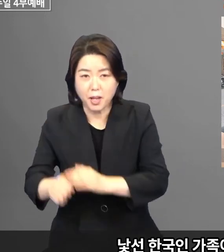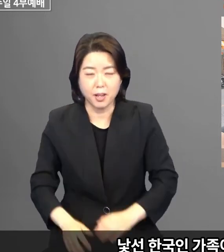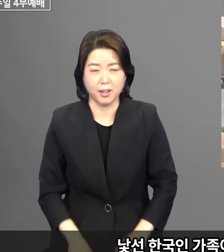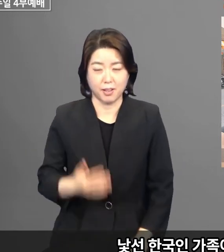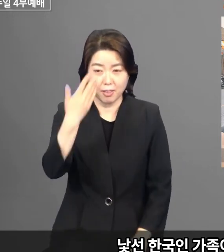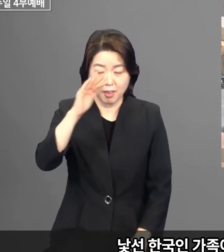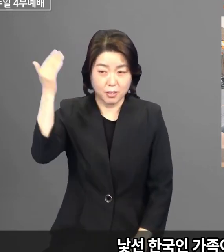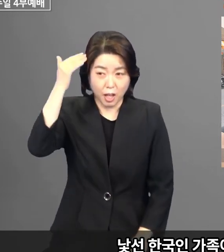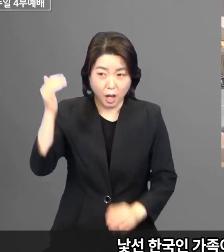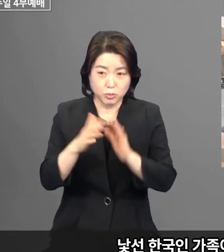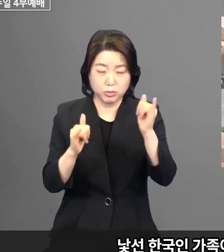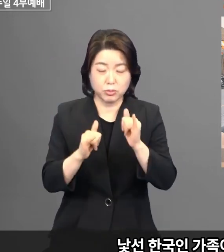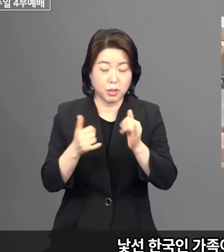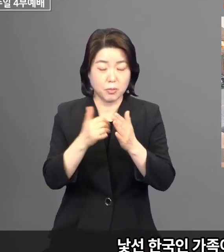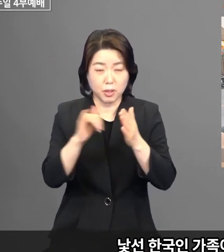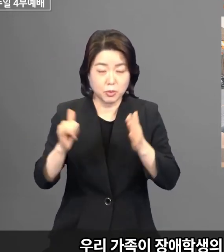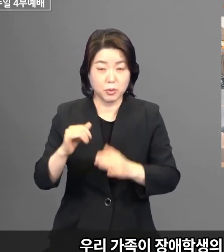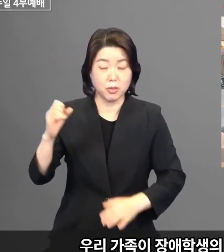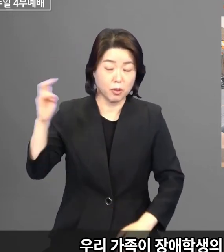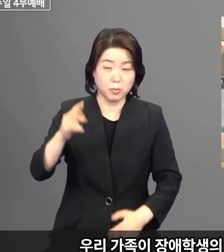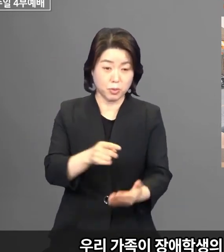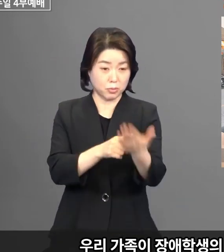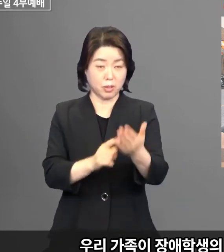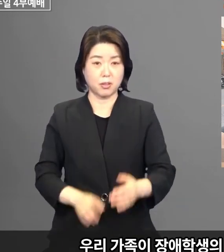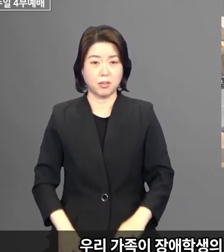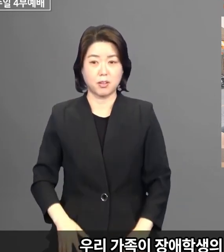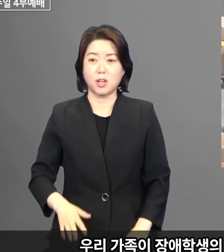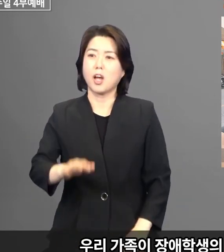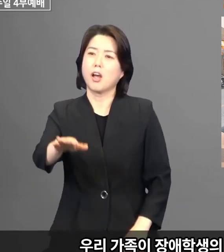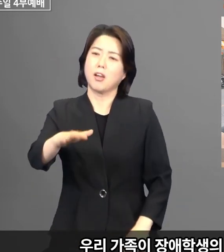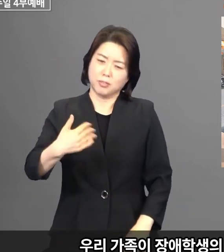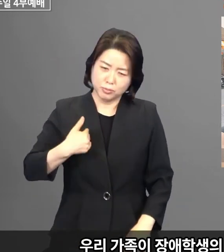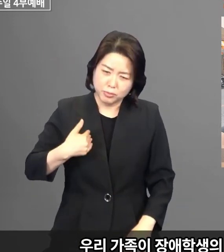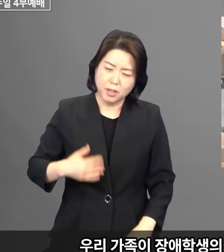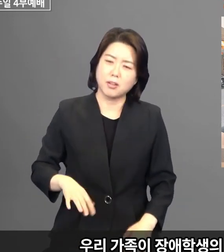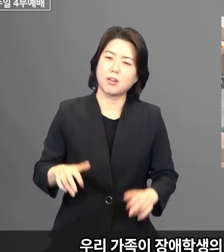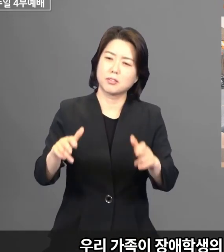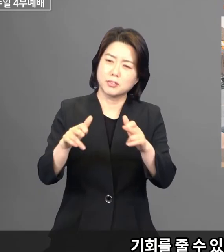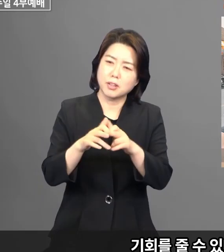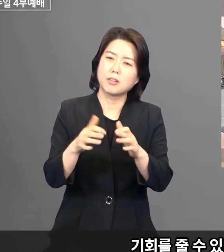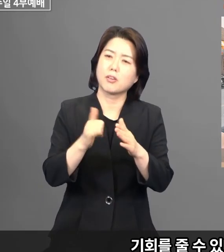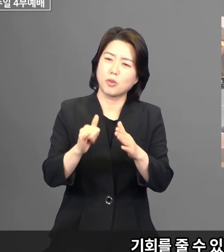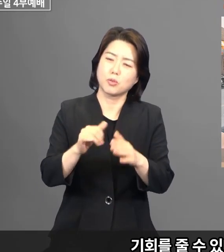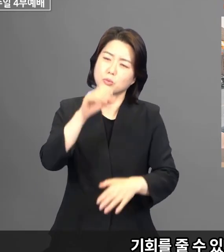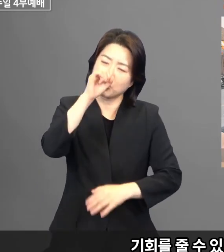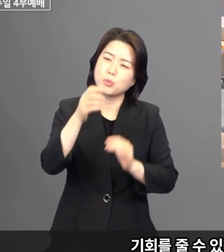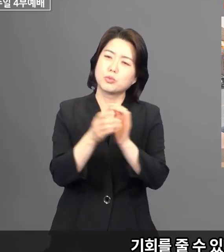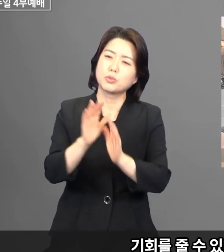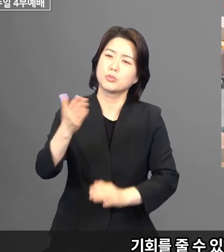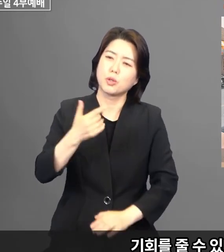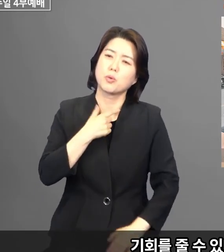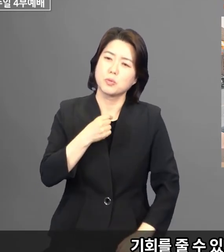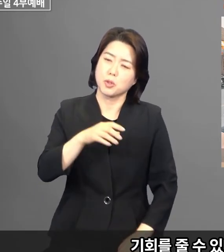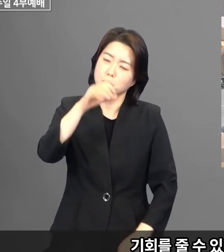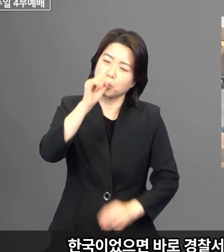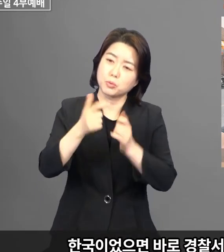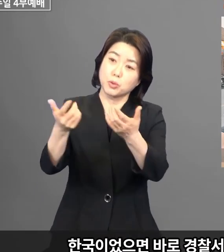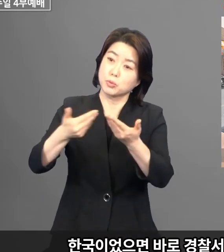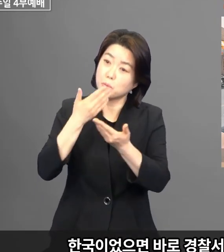한국인 가족이 갑자기 나타나서 우리 가족이 장애 학생의 좋은 친구가 되고 싶은데 기회를 줄 수 있냐고